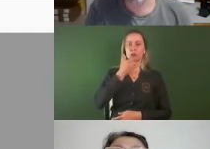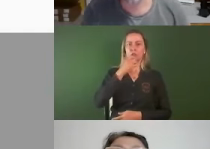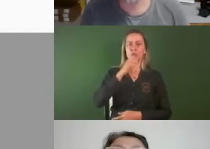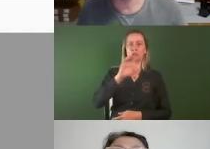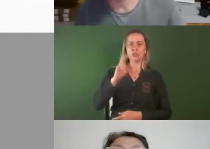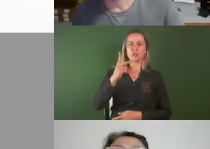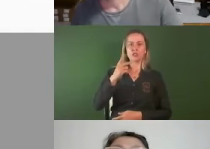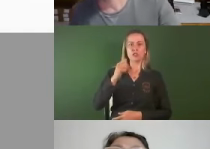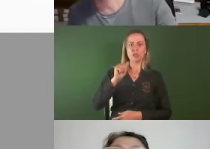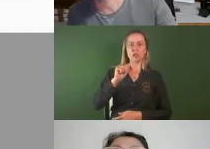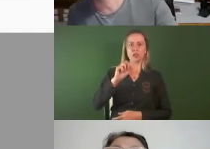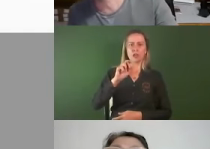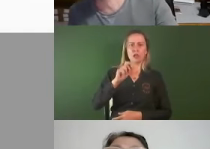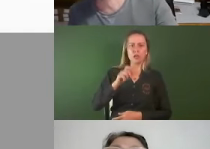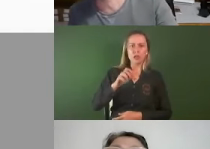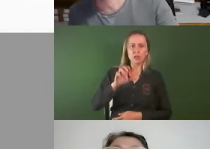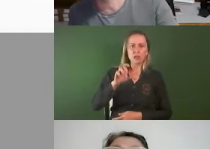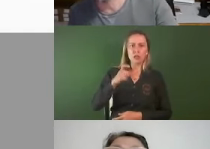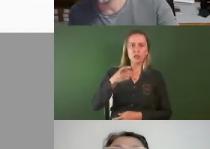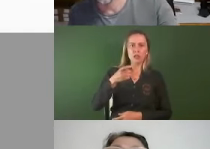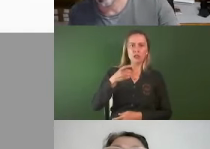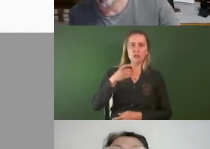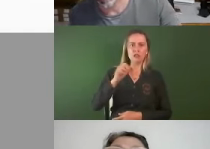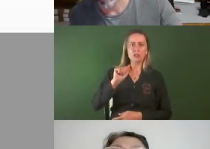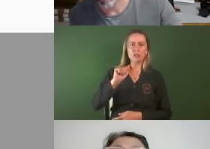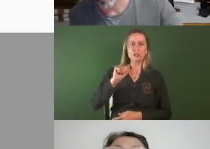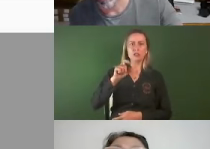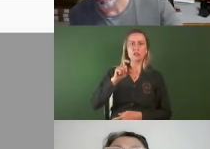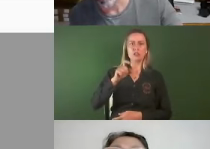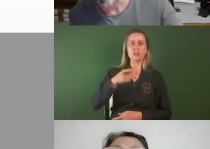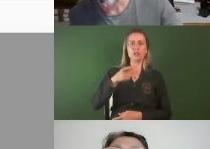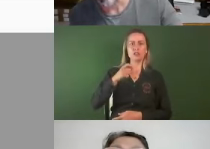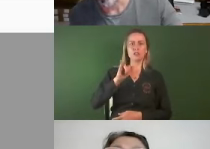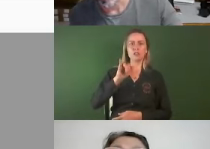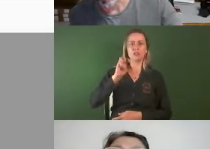cópia, e shin significa verdade.